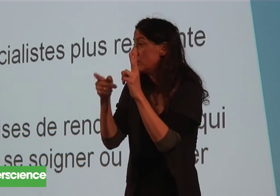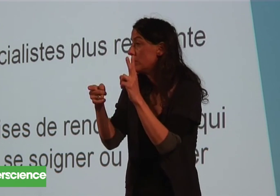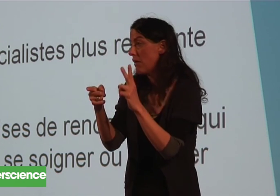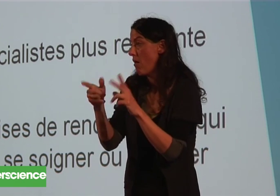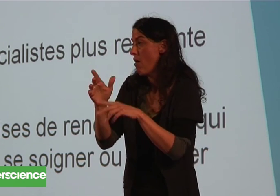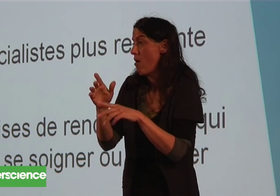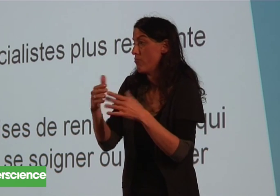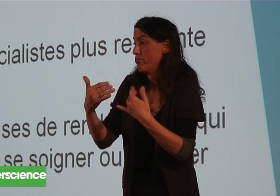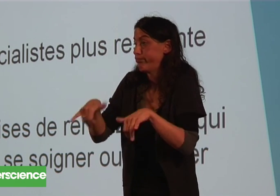Dans l'ensemble